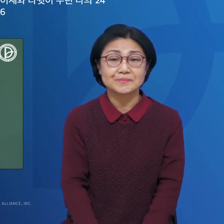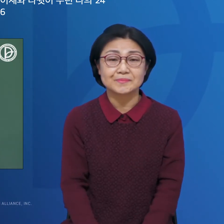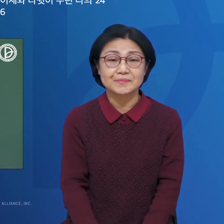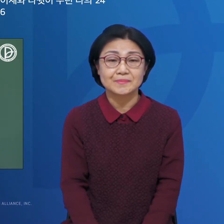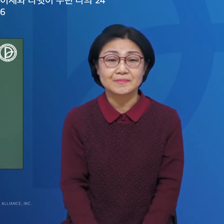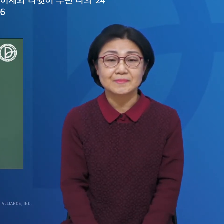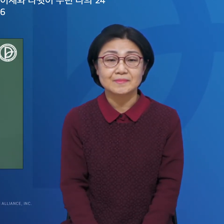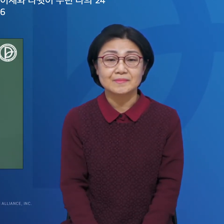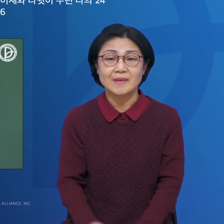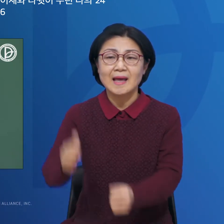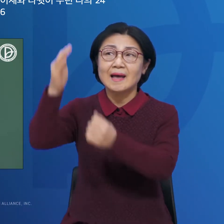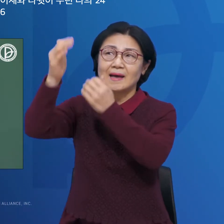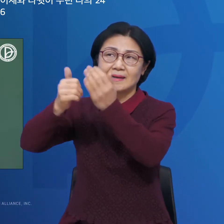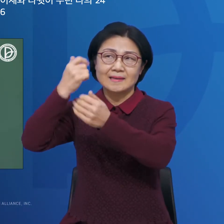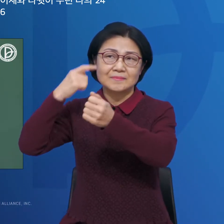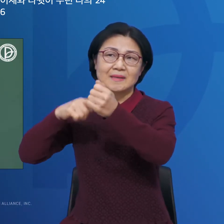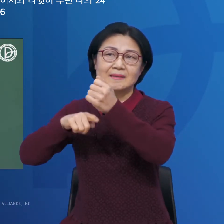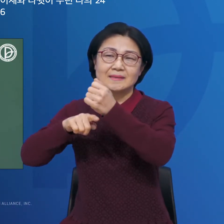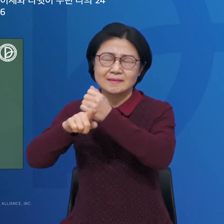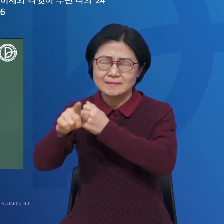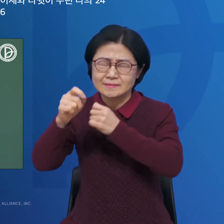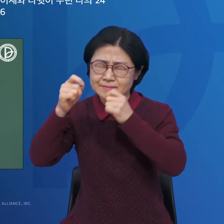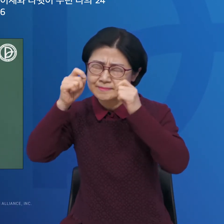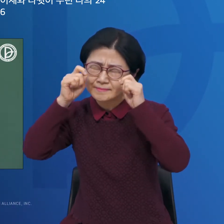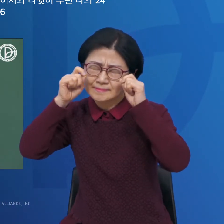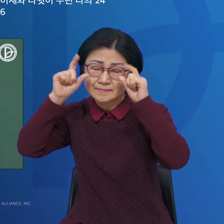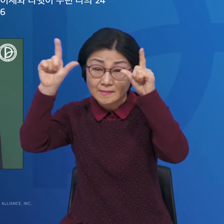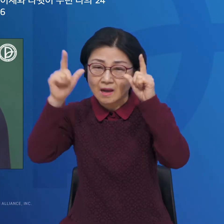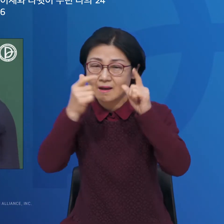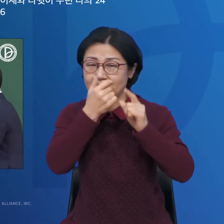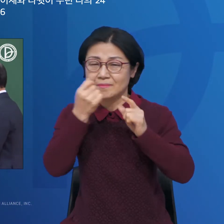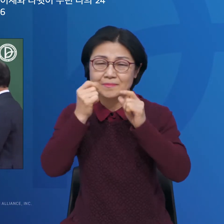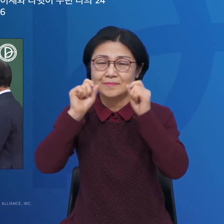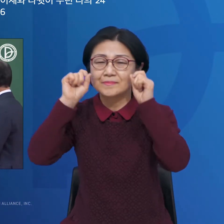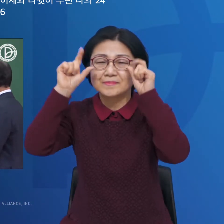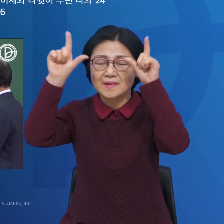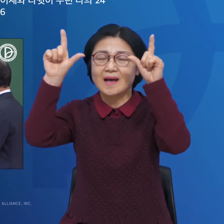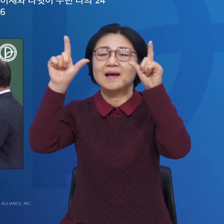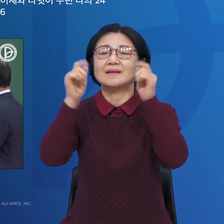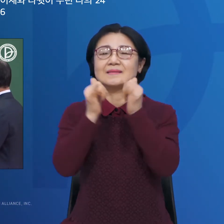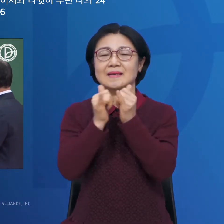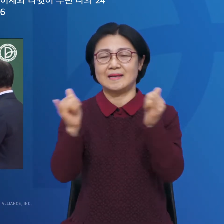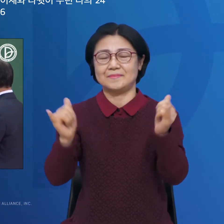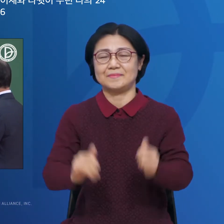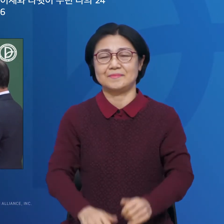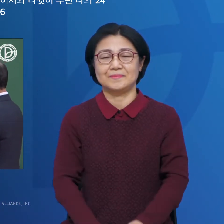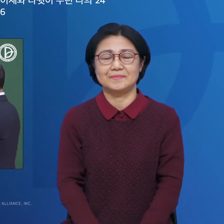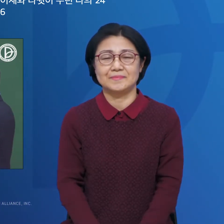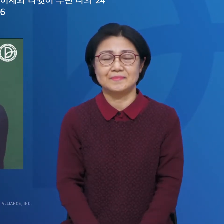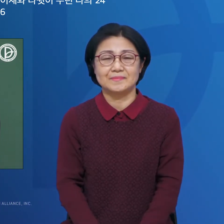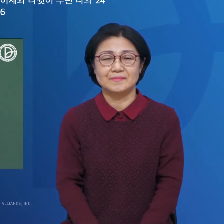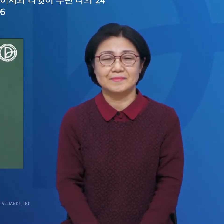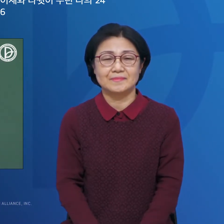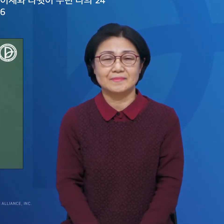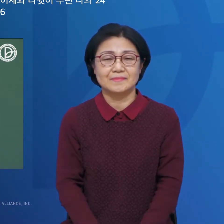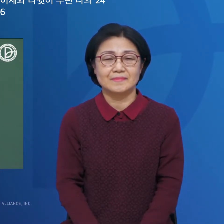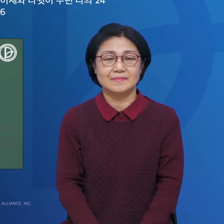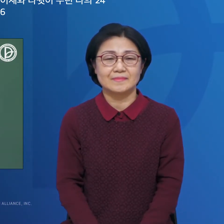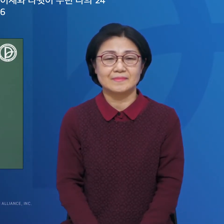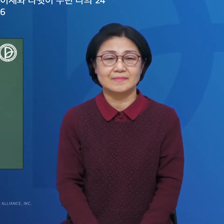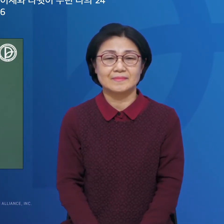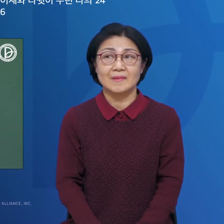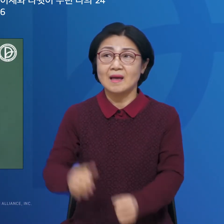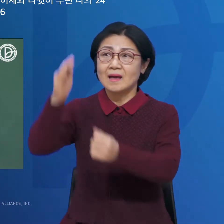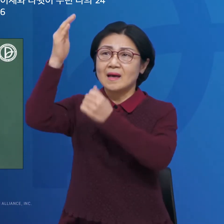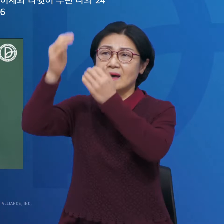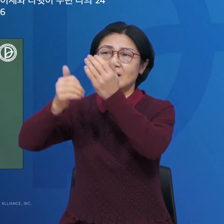mean? 하나님의 뜻을 알고 있는 자입니다. It was a person. He was a person who knew the will of God. 자, 하나님의 뜻을 이룰 자라고